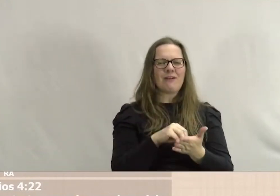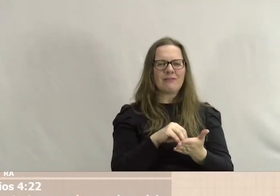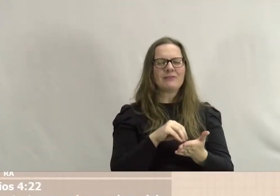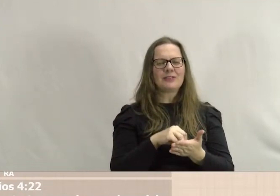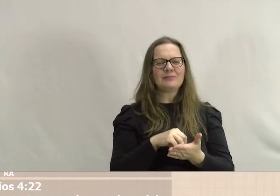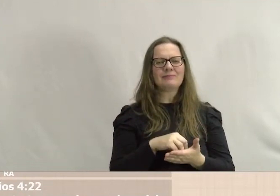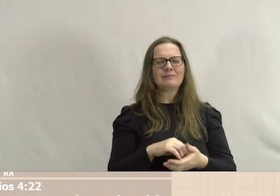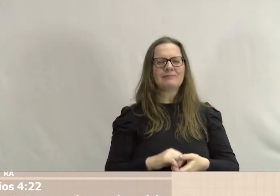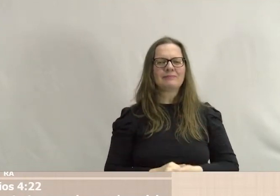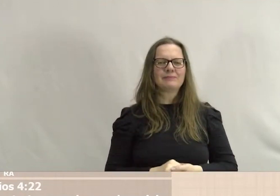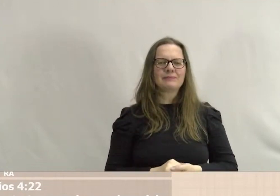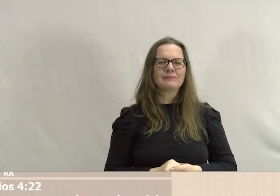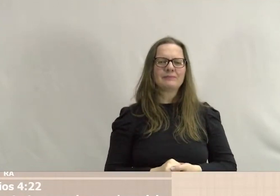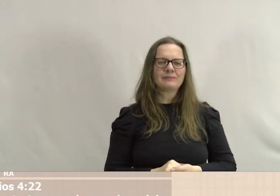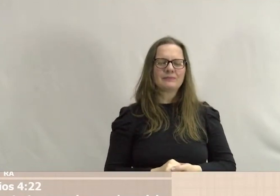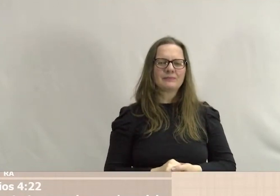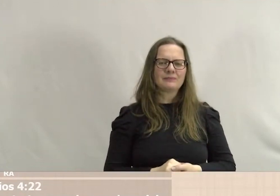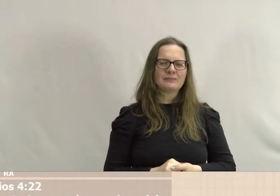Irmãos, mas